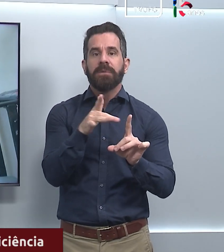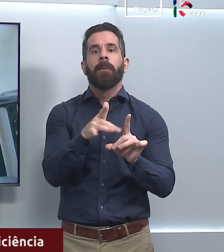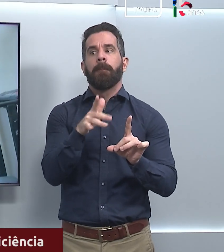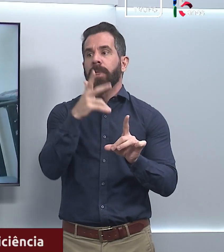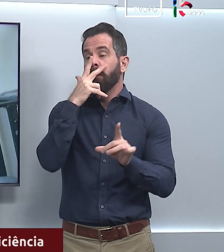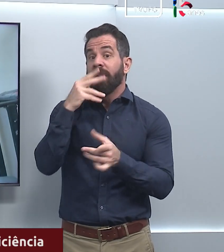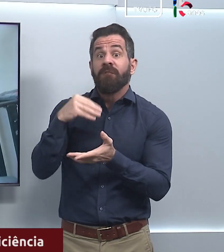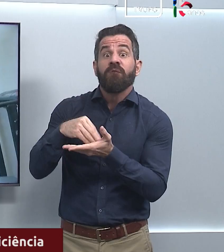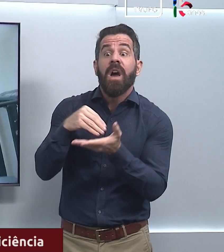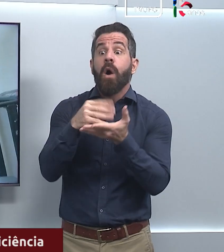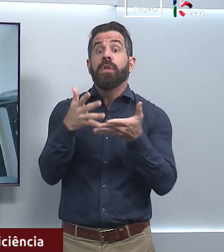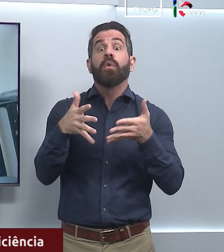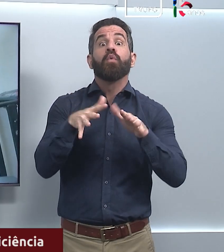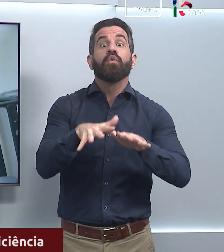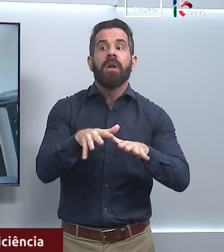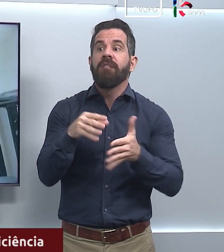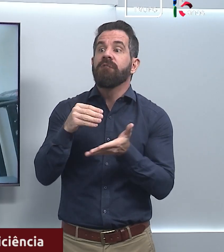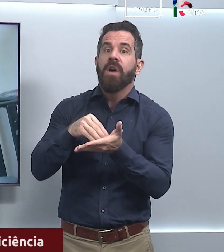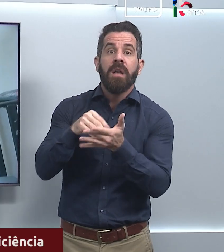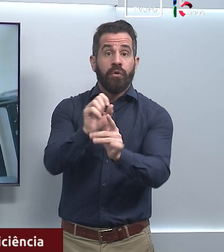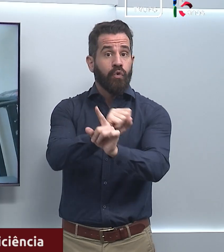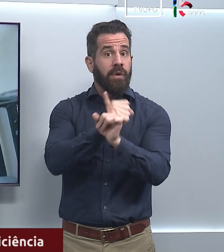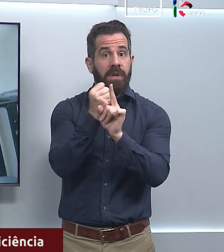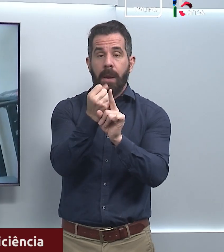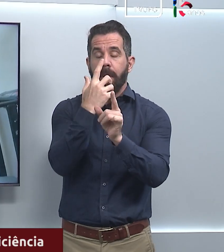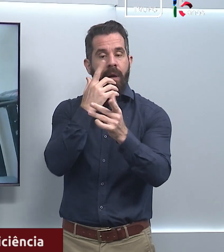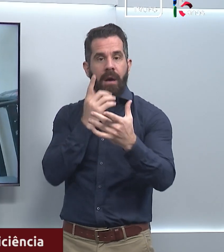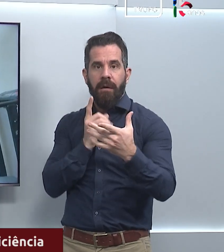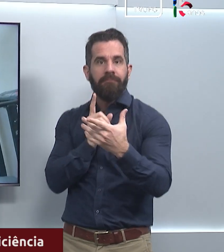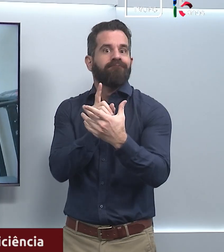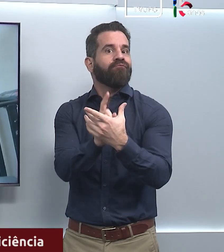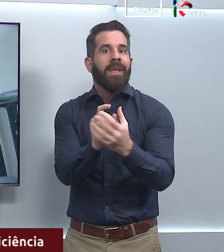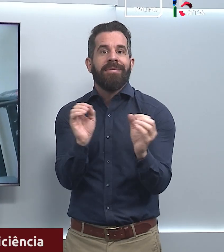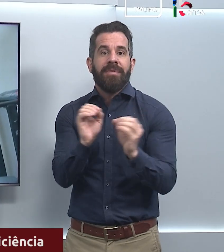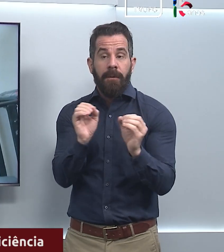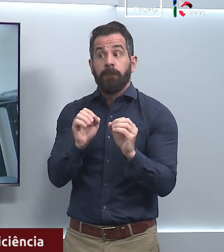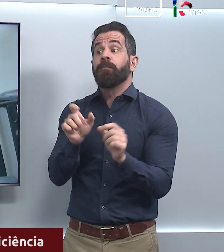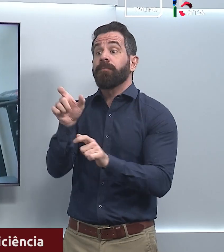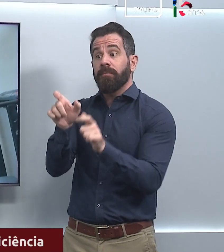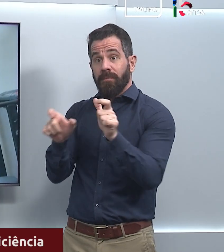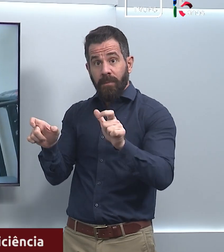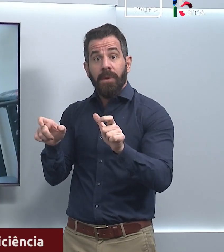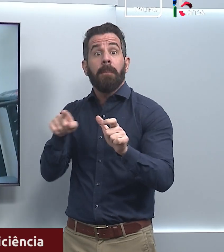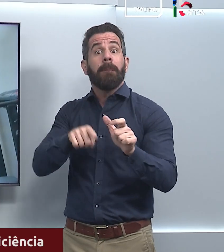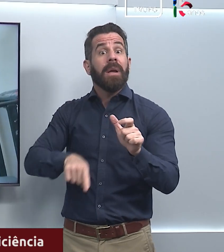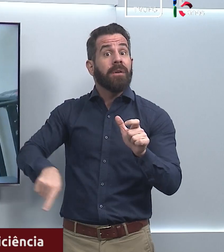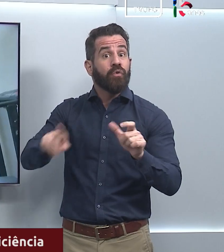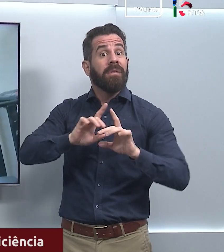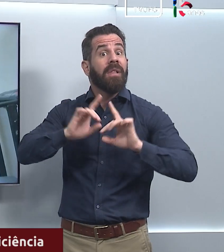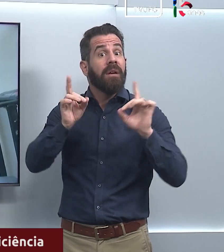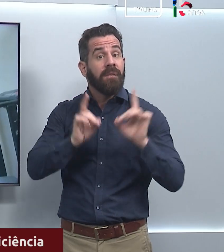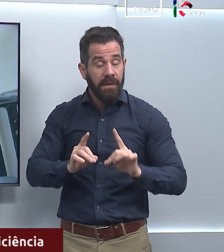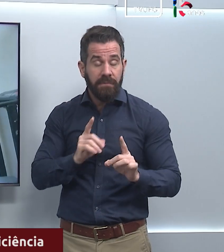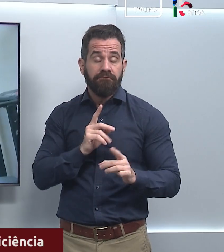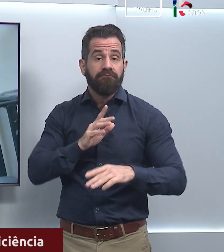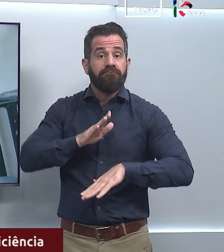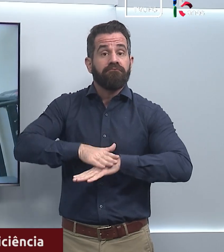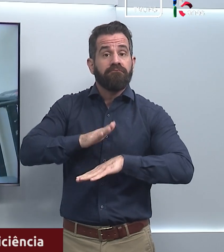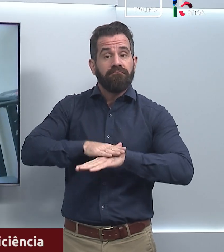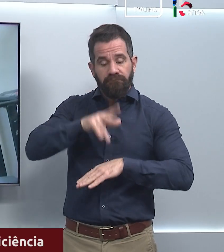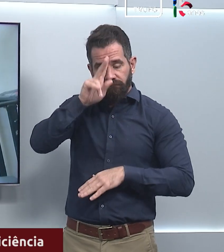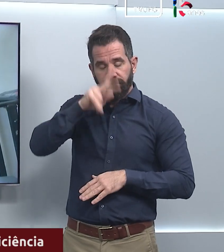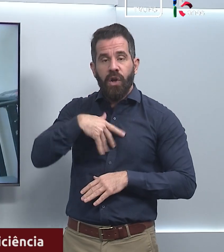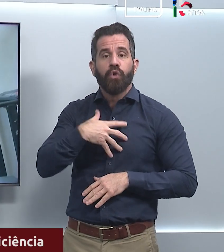que não nos abraça, muitos de nós, pessoas com deficiência, acabam caindo, praticando o